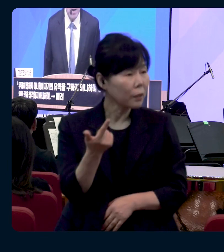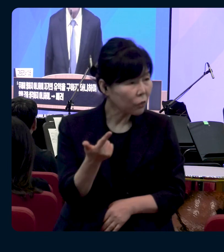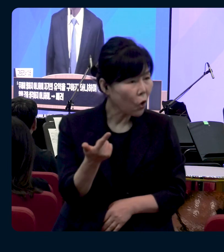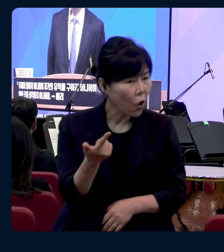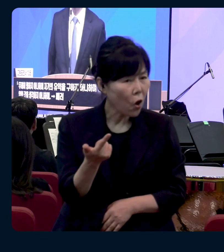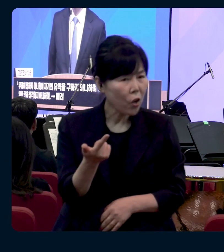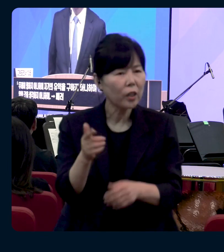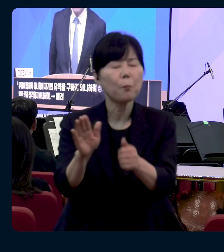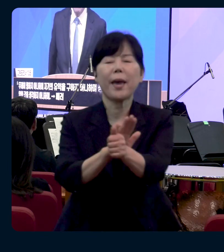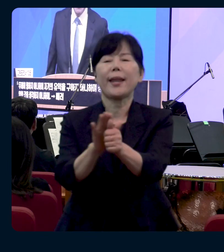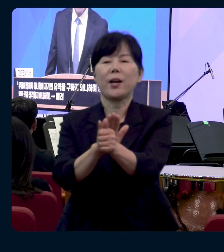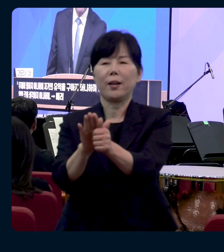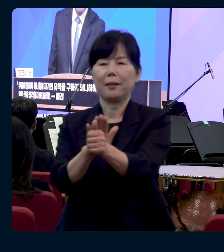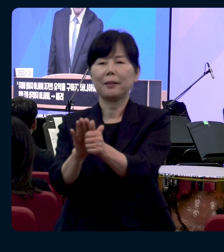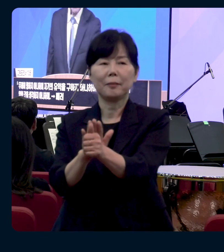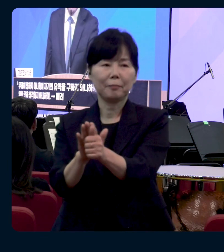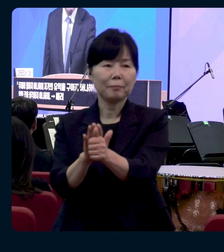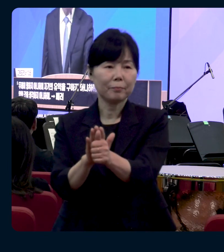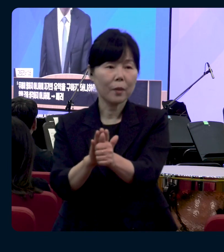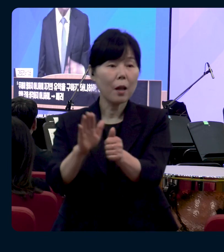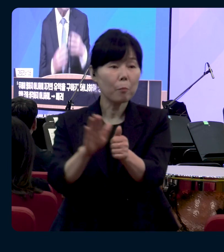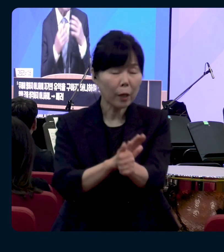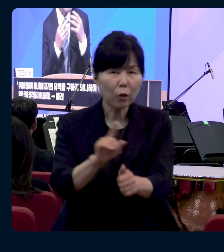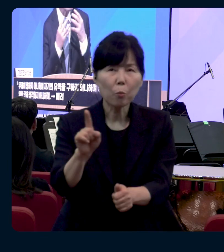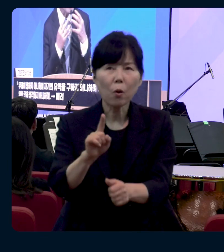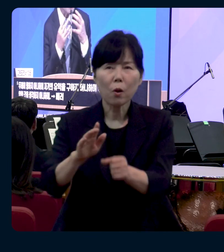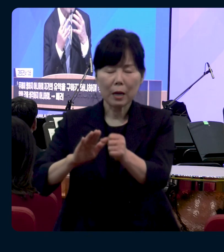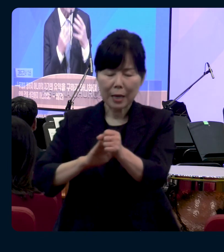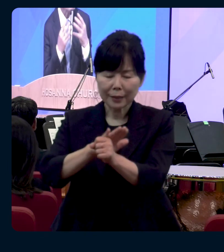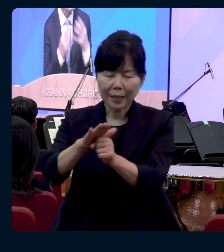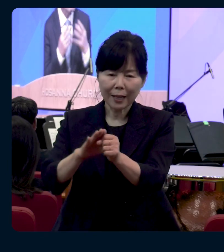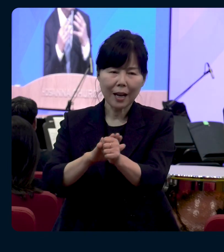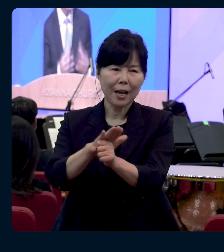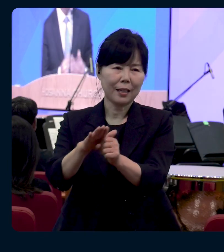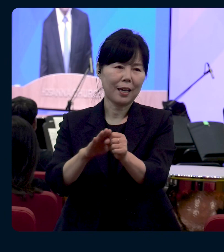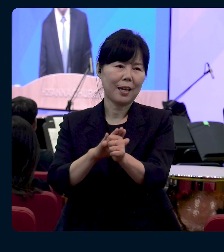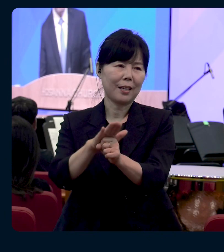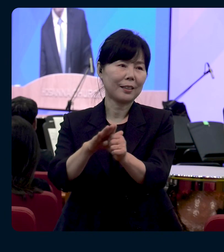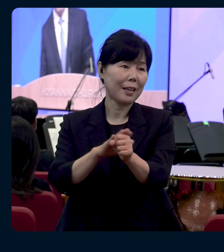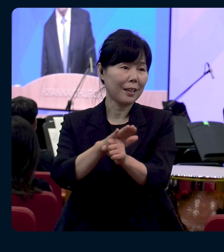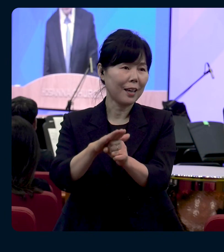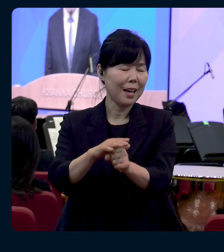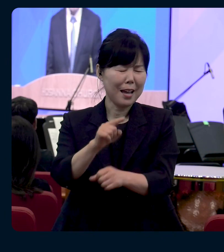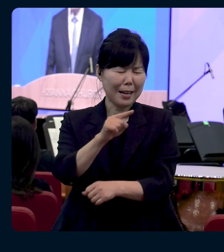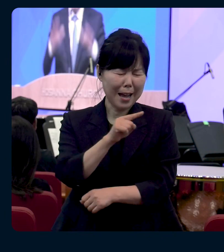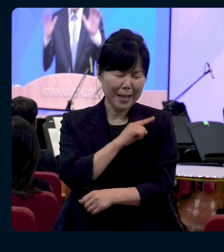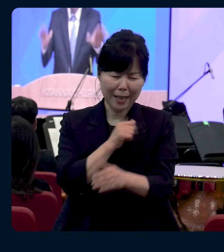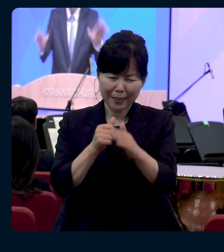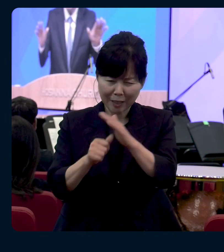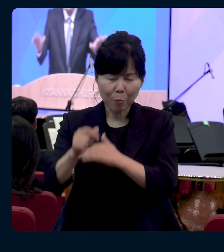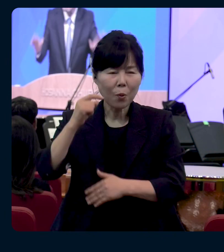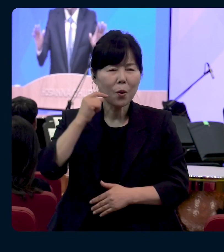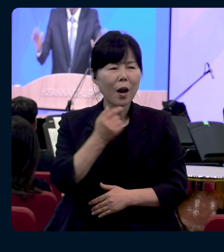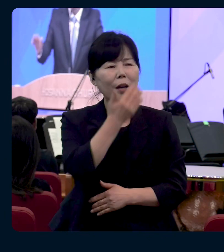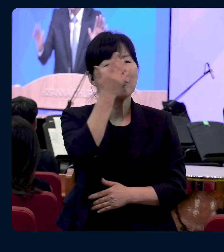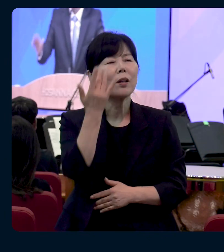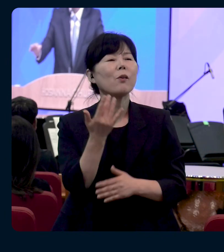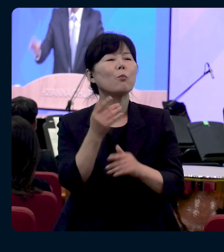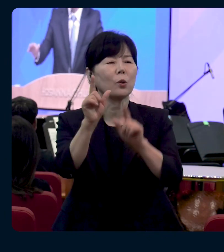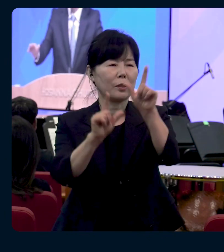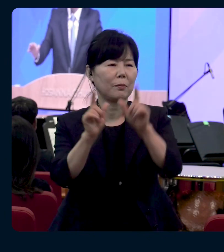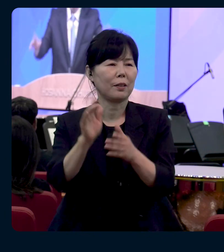배려다. 그렇습니다. 배려는 사랑의 가장 아름다운 모습이에요. 특히 함께 살아가야